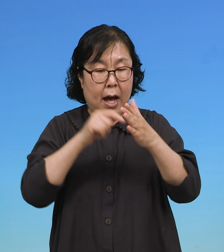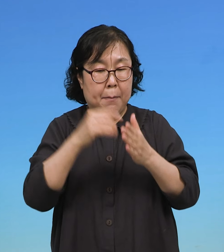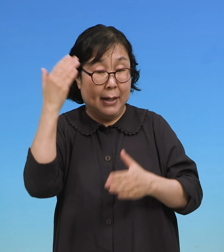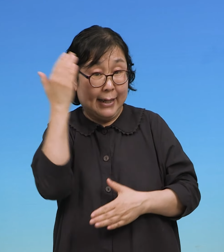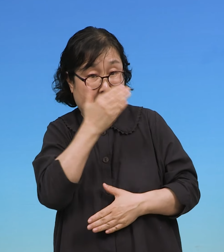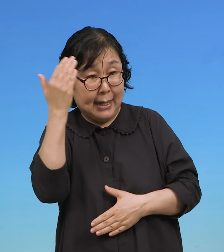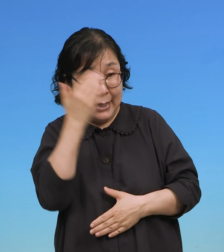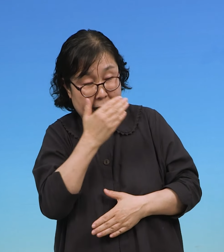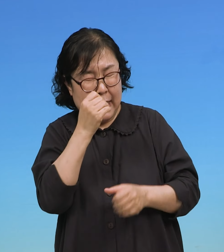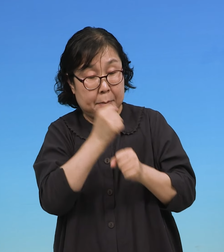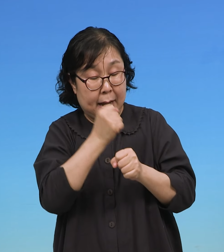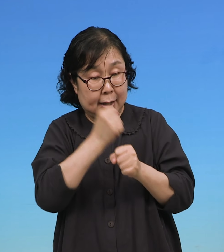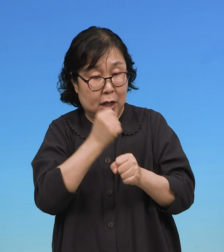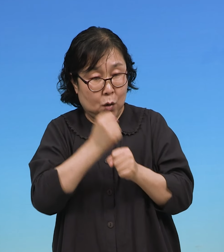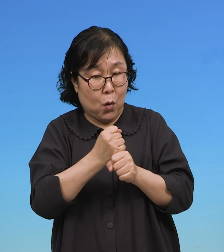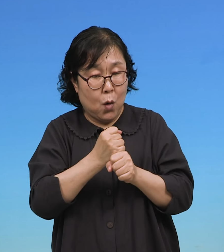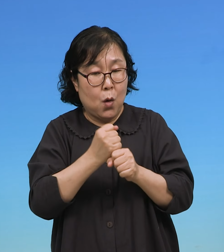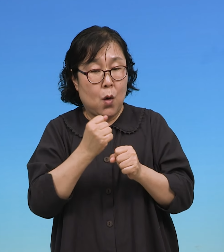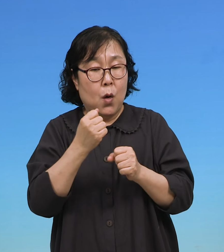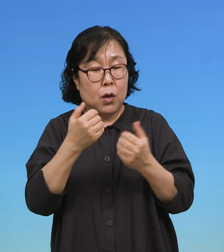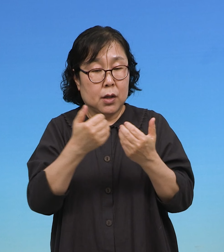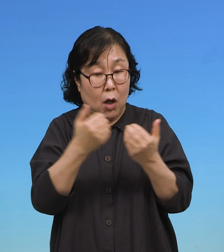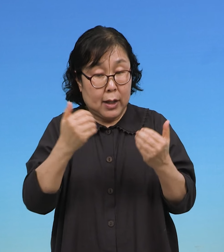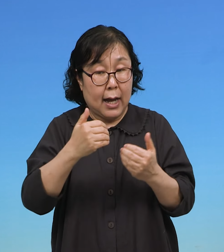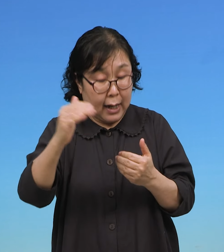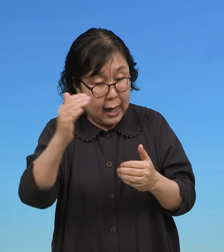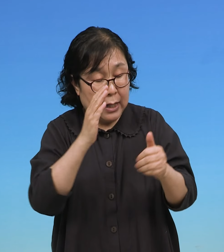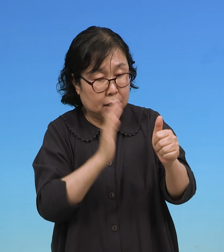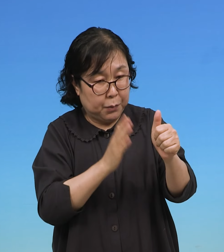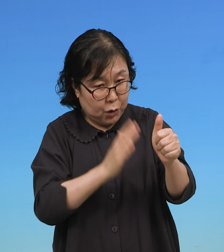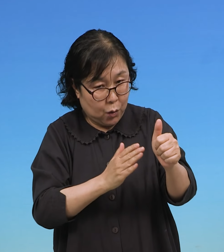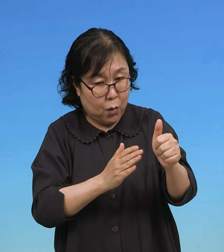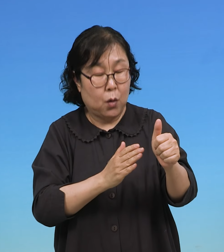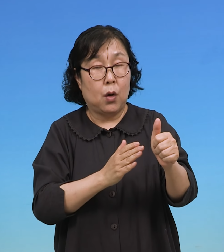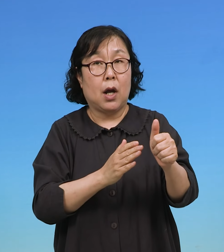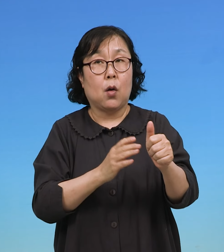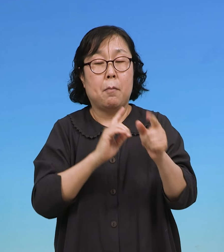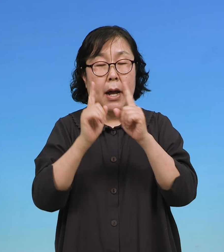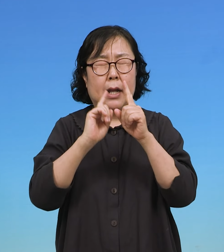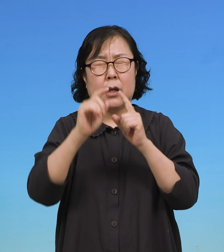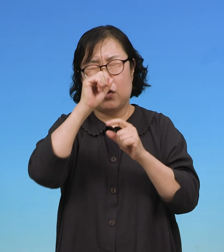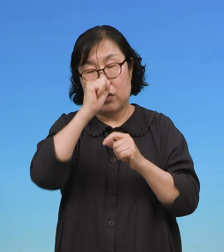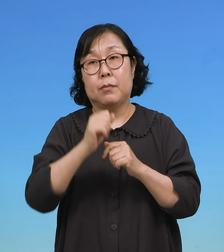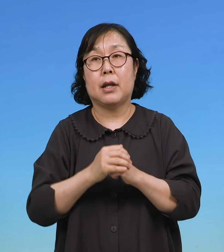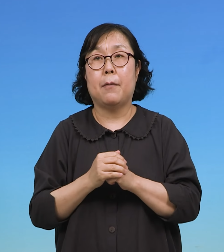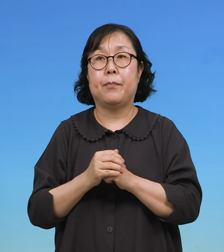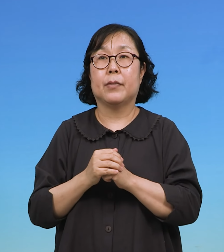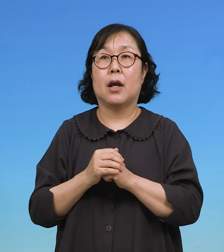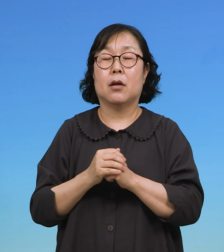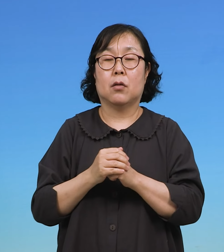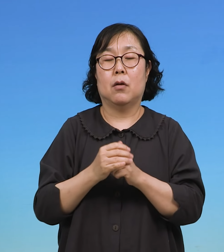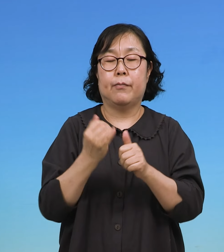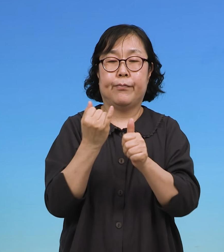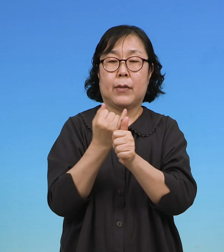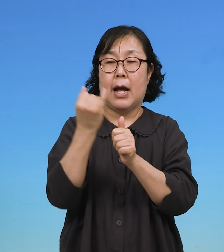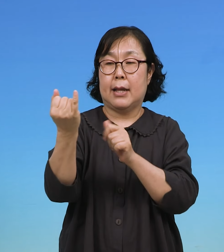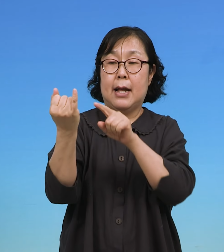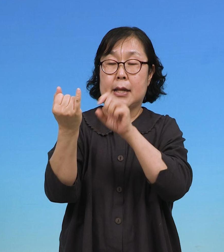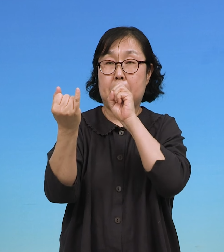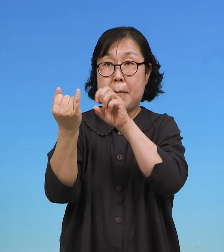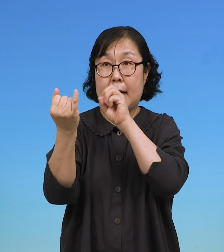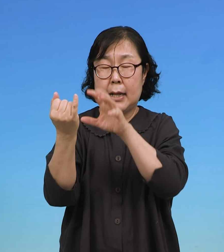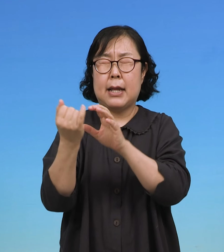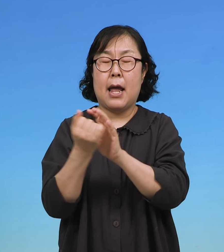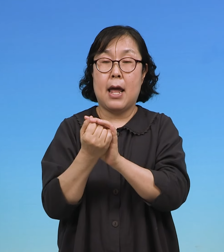그리스도인인 것 같아요. 그 다음 6절도 마찬가지입니다. 아브라함이 급히 장막으로 가서 사라에게 이르되 속히 고운